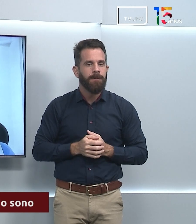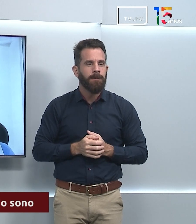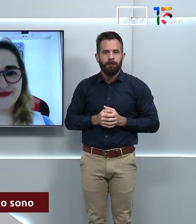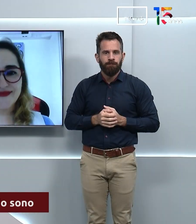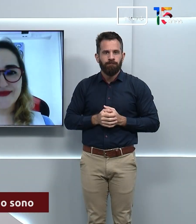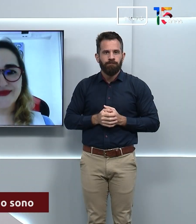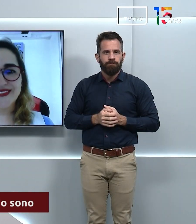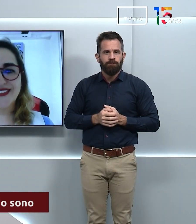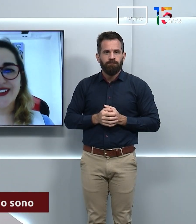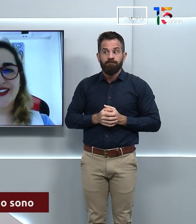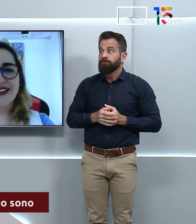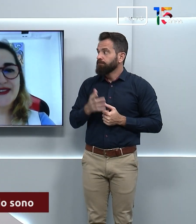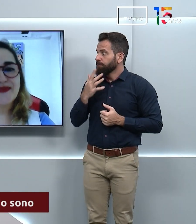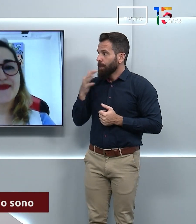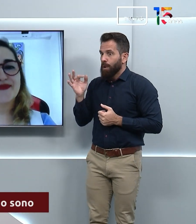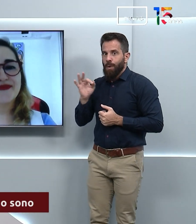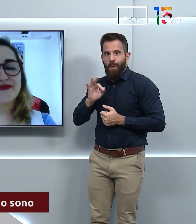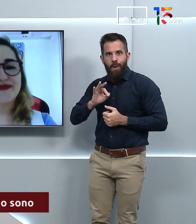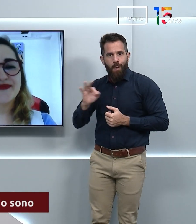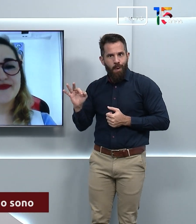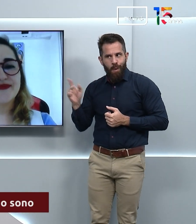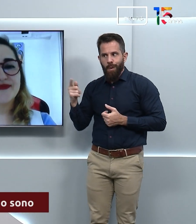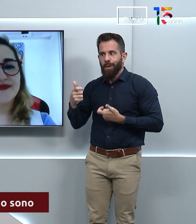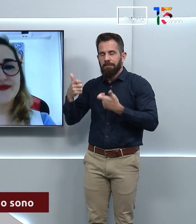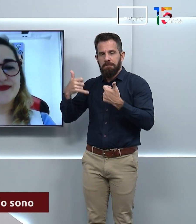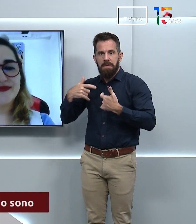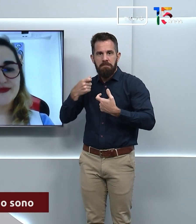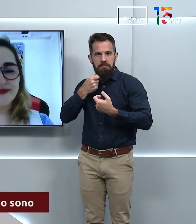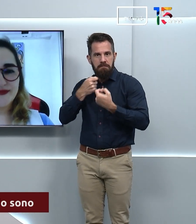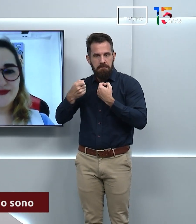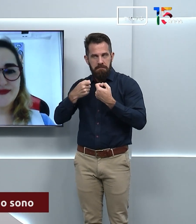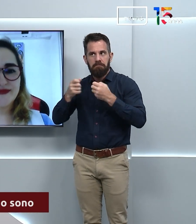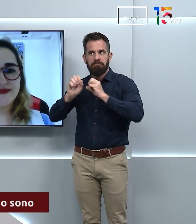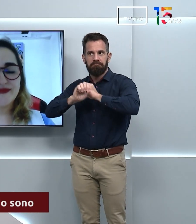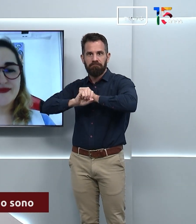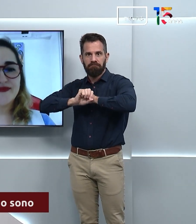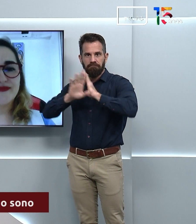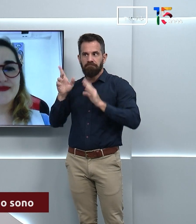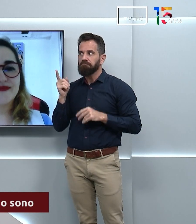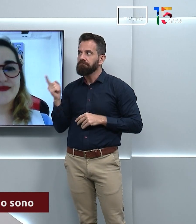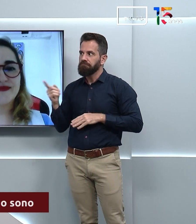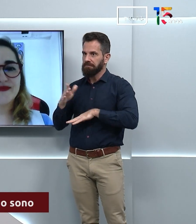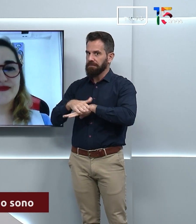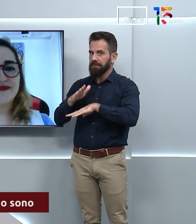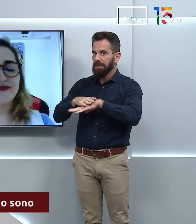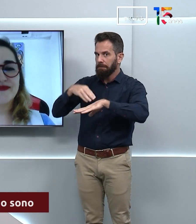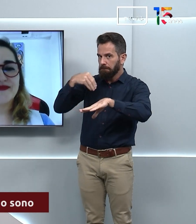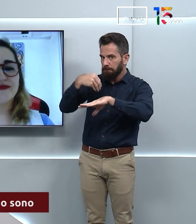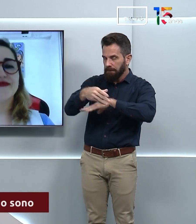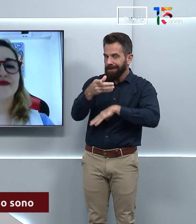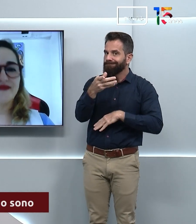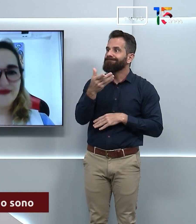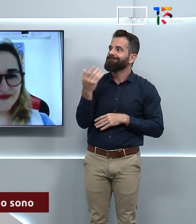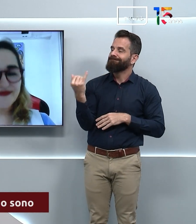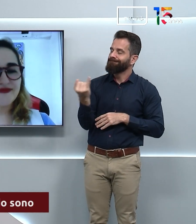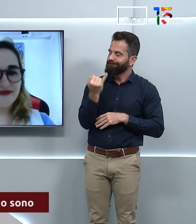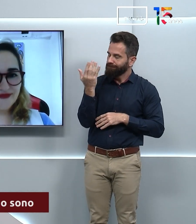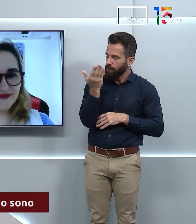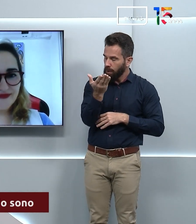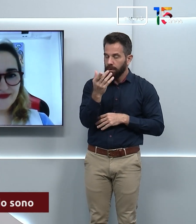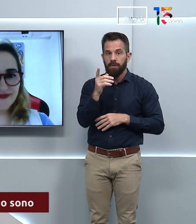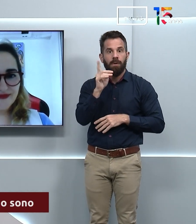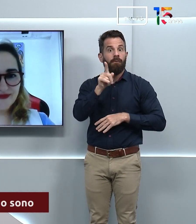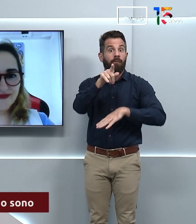com a doutora Renata Machado, endocrinologista. Essa última fala da senhora é muito importante, então fica a dica da doutora Renata,